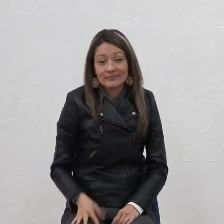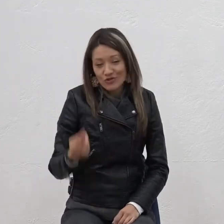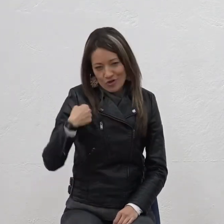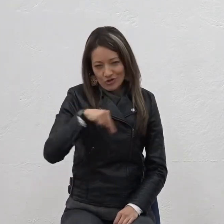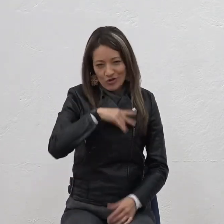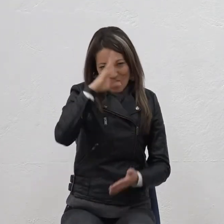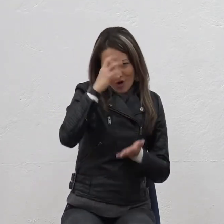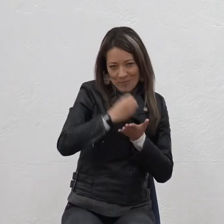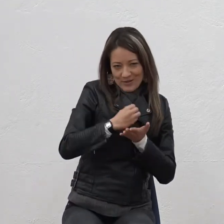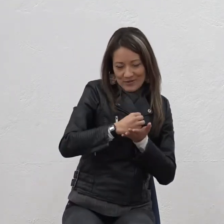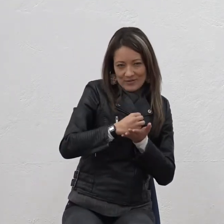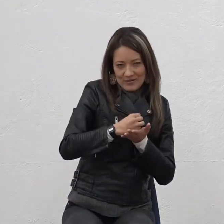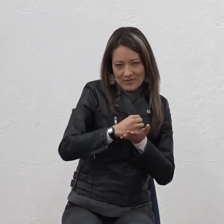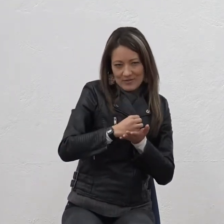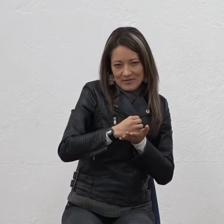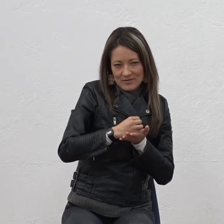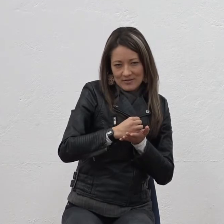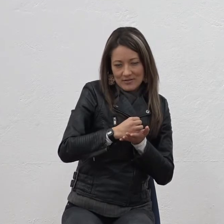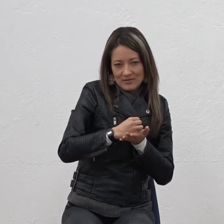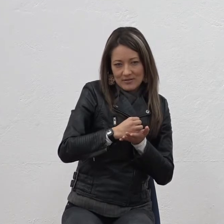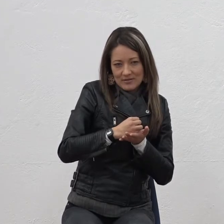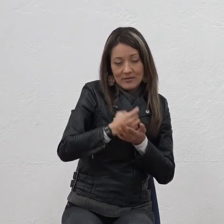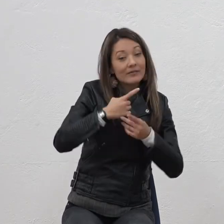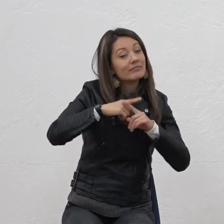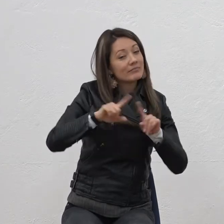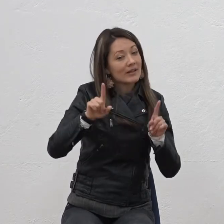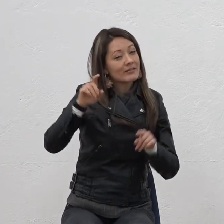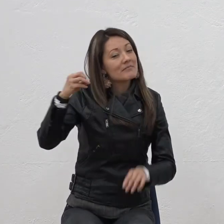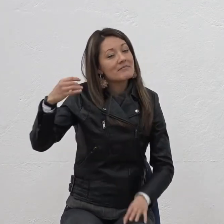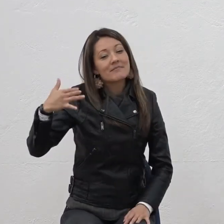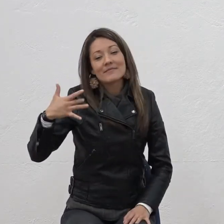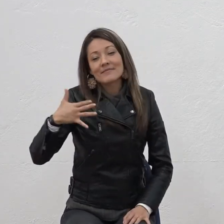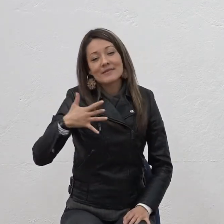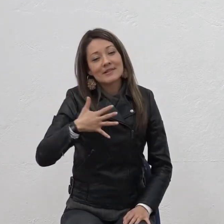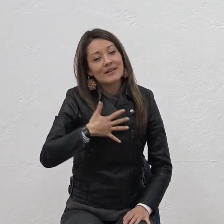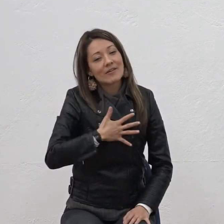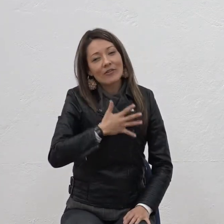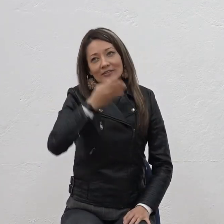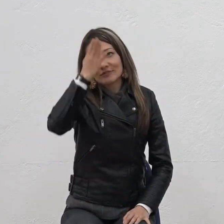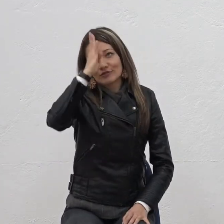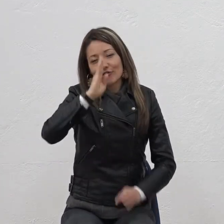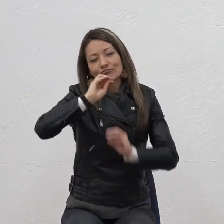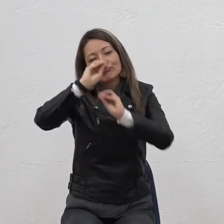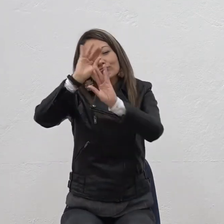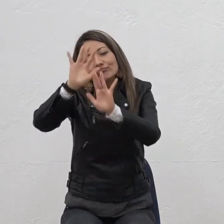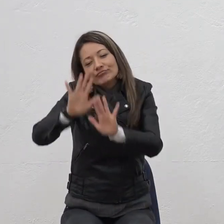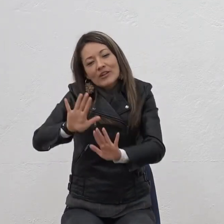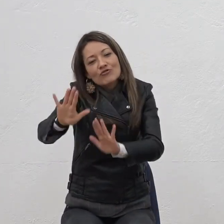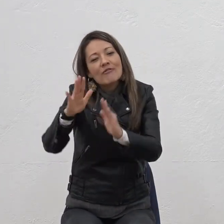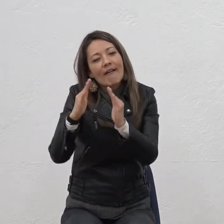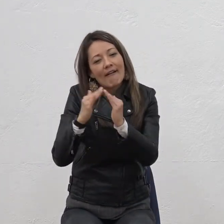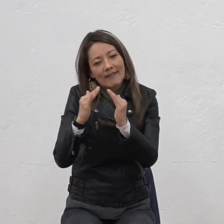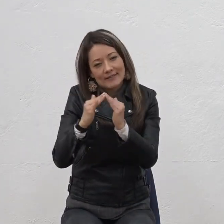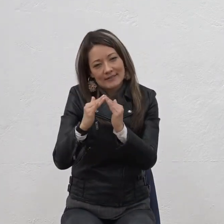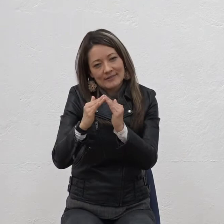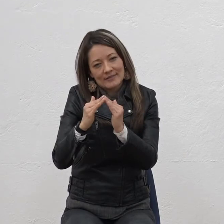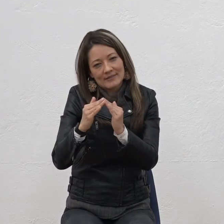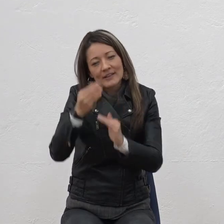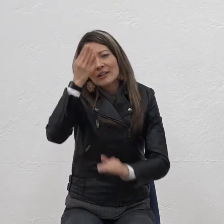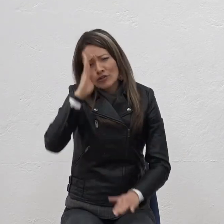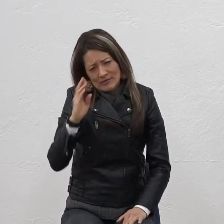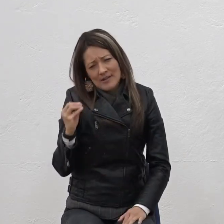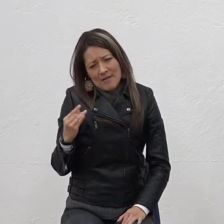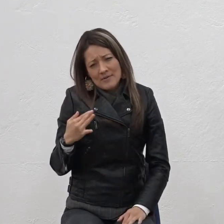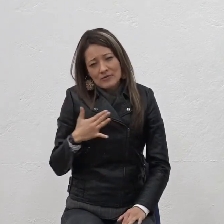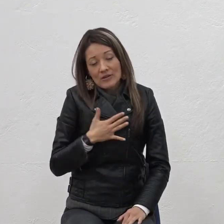estoy hablando de nosotros. Pero la misericordia llegó a esta casa, el Dios de la misericordia. ¿A